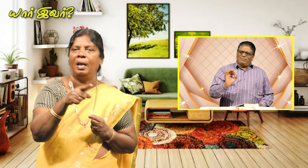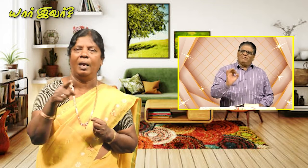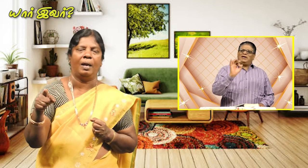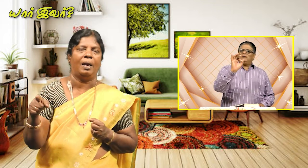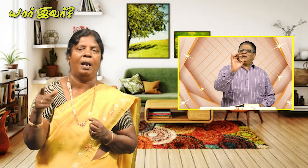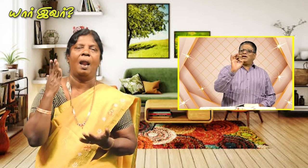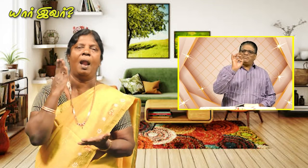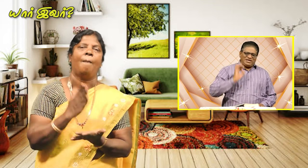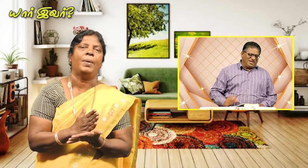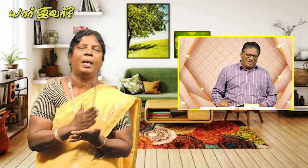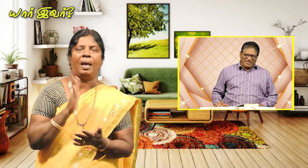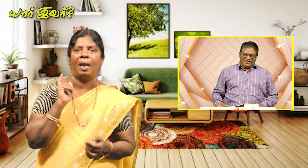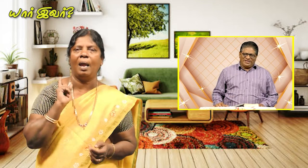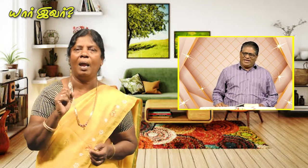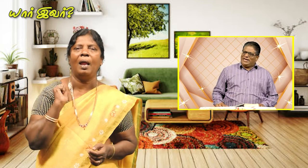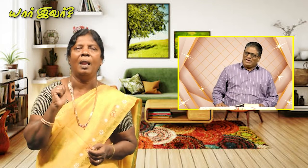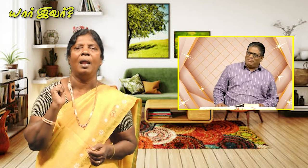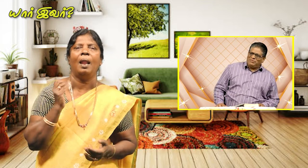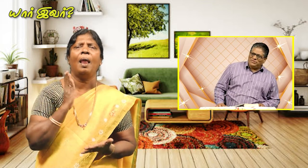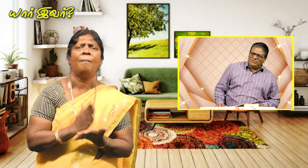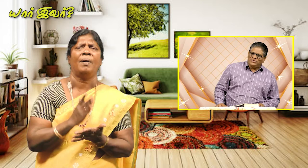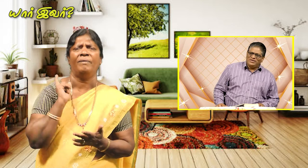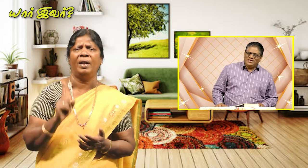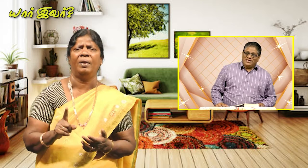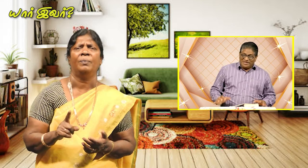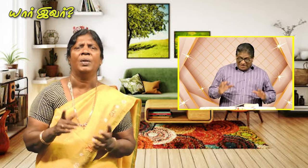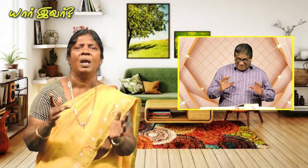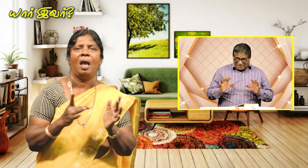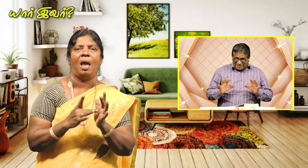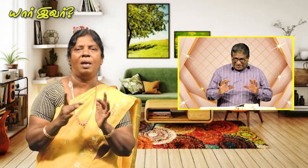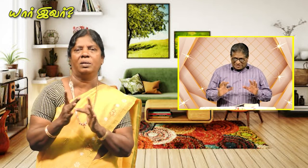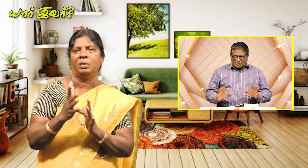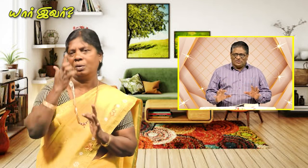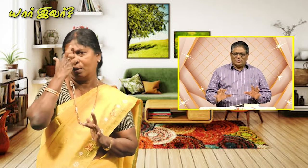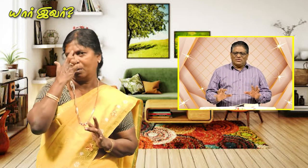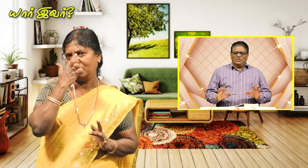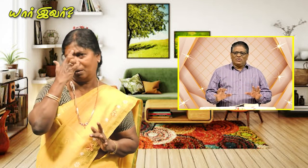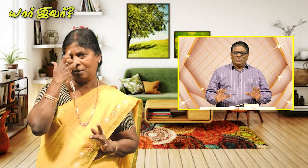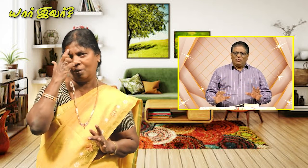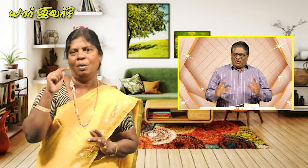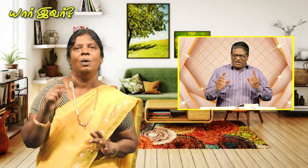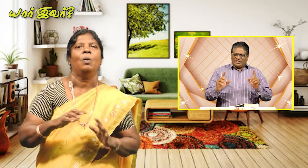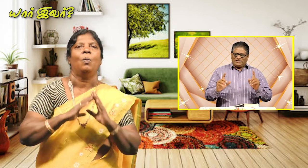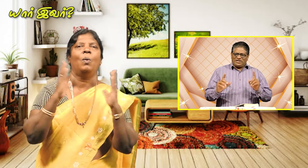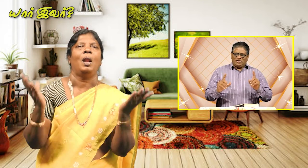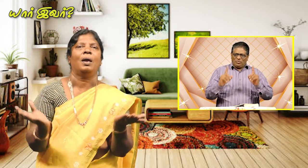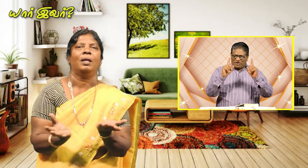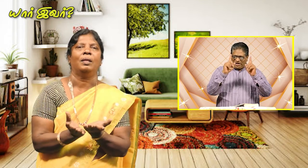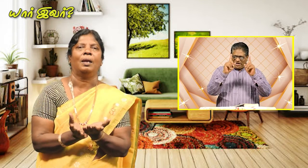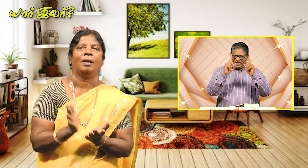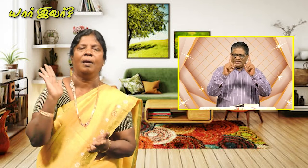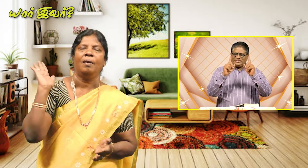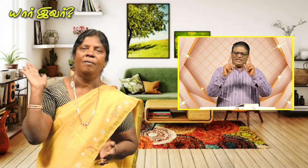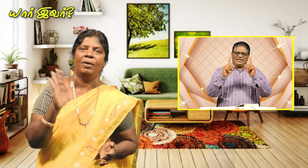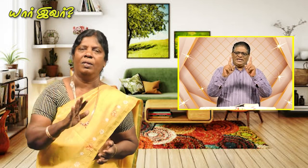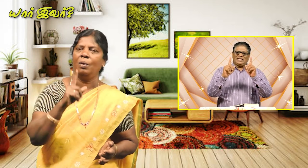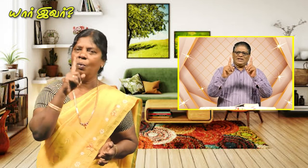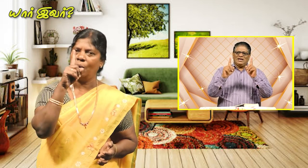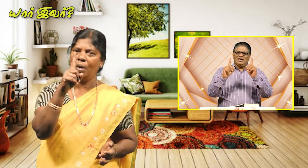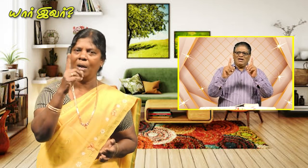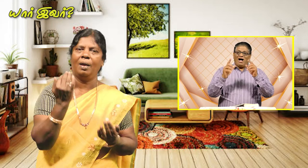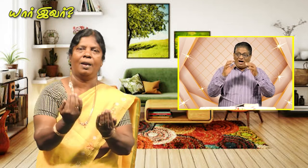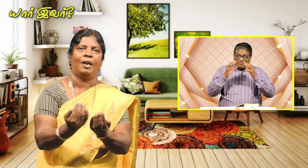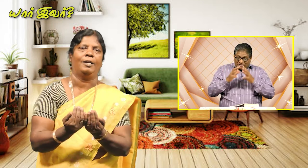நீங்க நம்ப வேண்டிய ஒரு நம்பிக்கை இருக்கிறது. நீங்க என்ன நம்பணும்? இயேசு கிறிஸ்து உலகத்திற்கு ஒரே